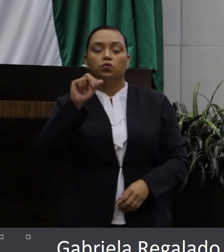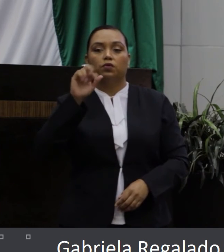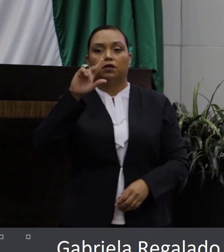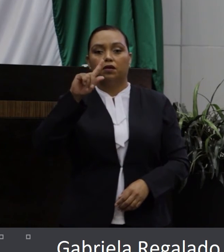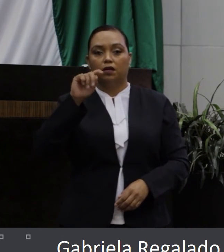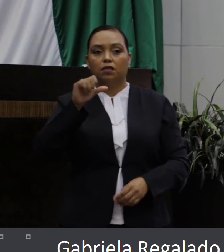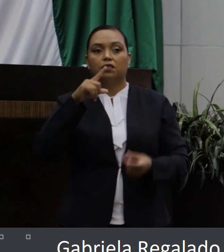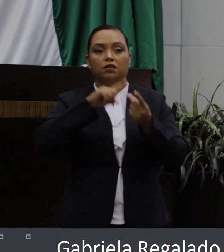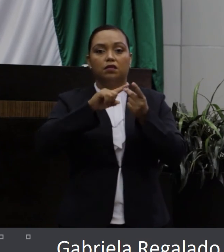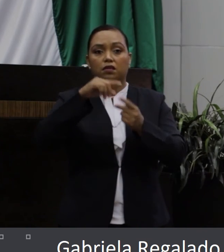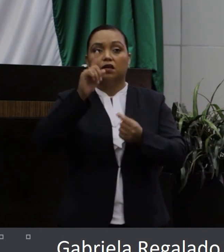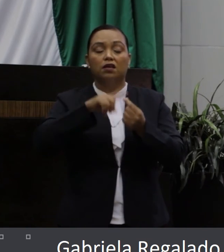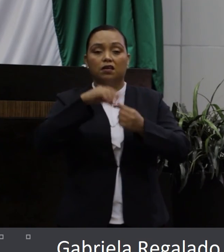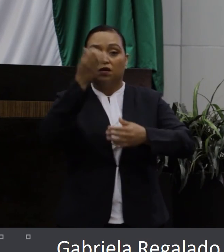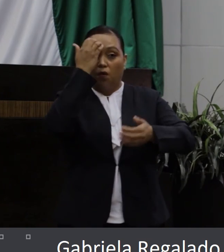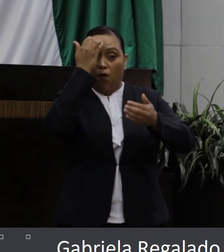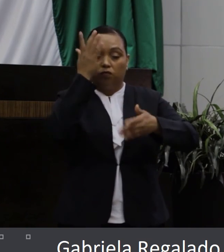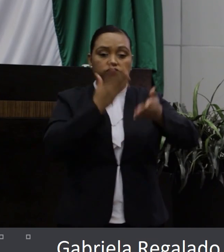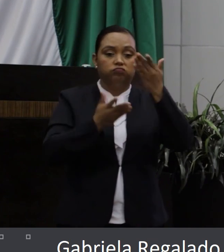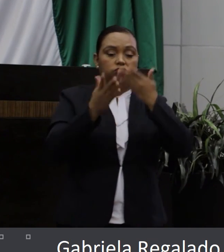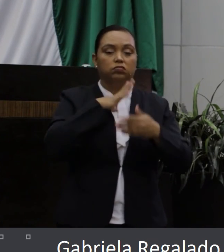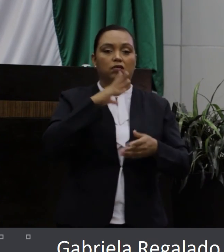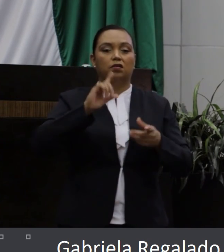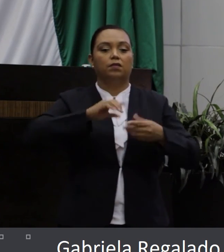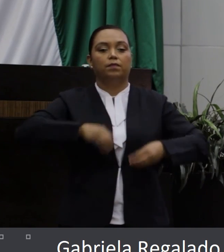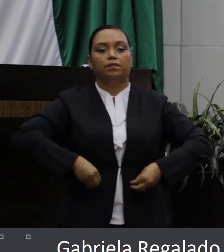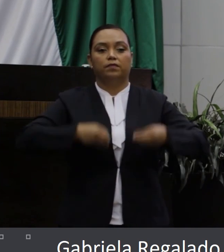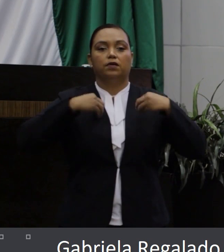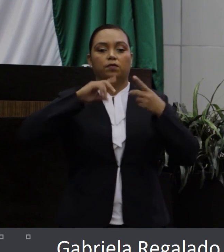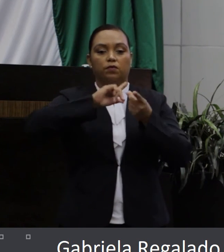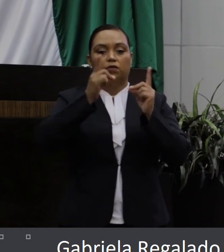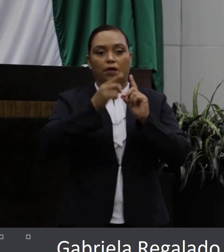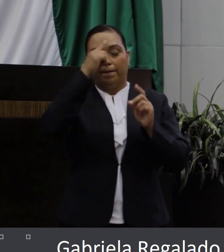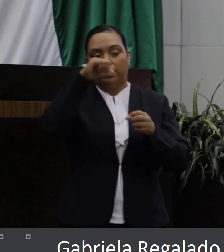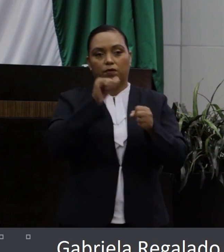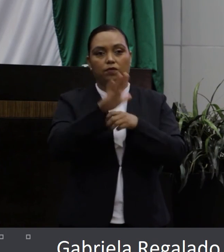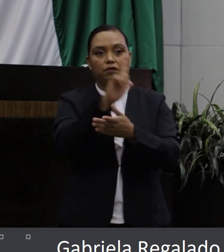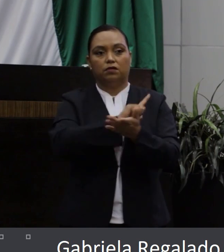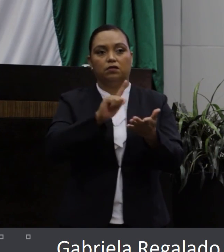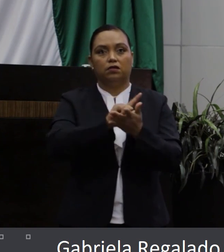he interactuado, con las que he vivido su dolor, para adecuar dicha ley